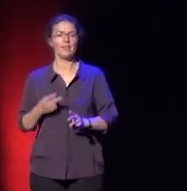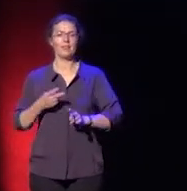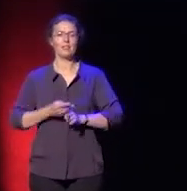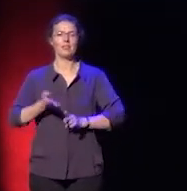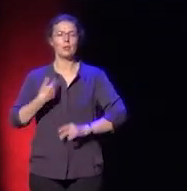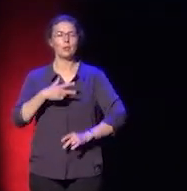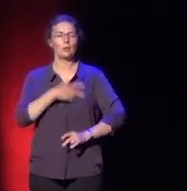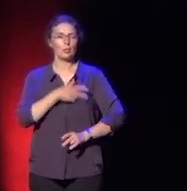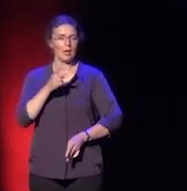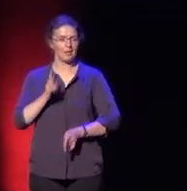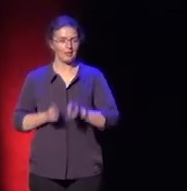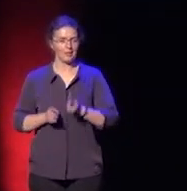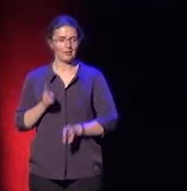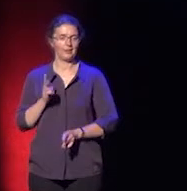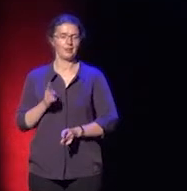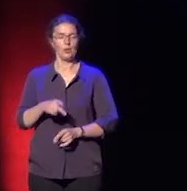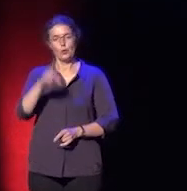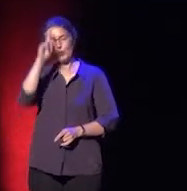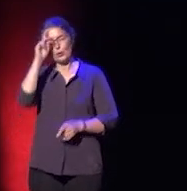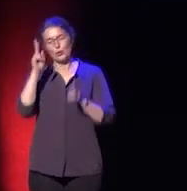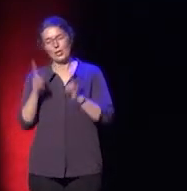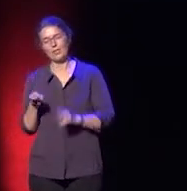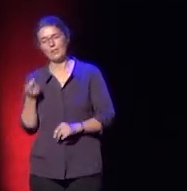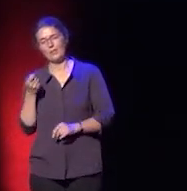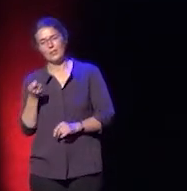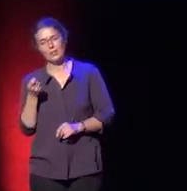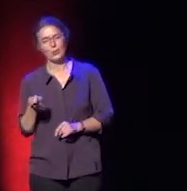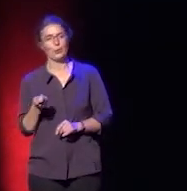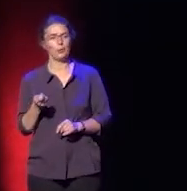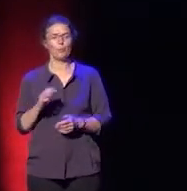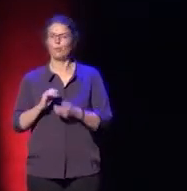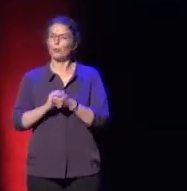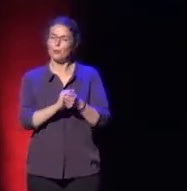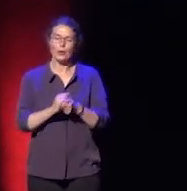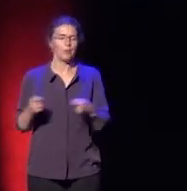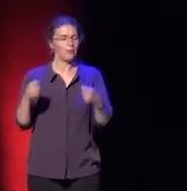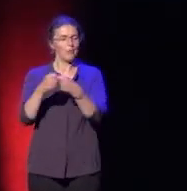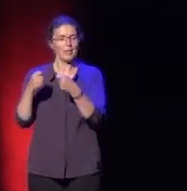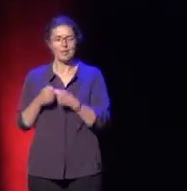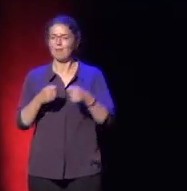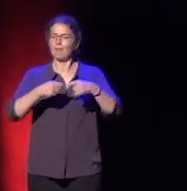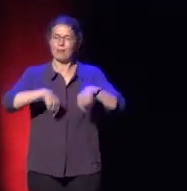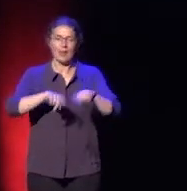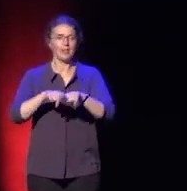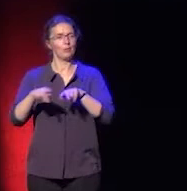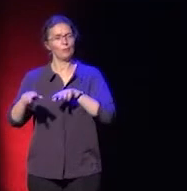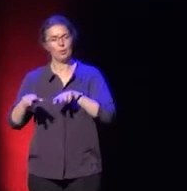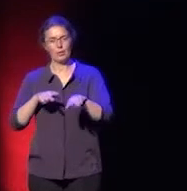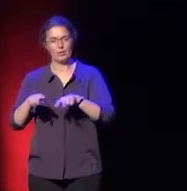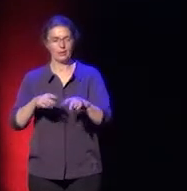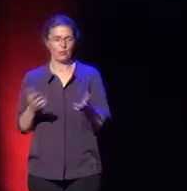Vertreterinnen der Sozialgerichte, der Deutschen Rentenversicherung, befreundeter Verbände, Vereine und